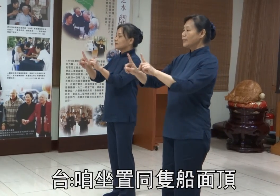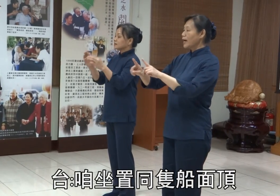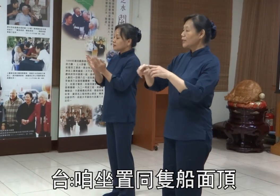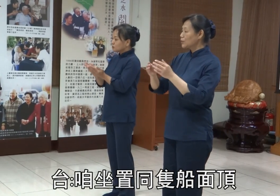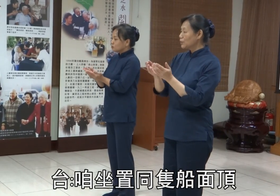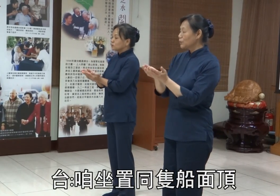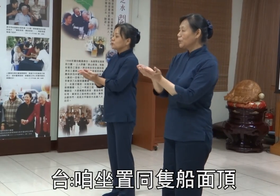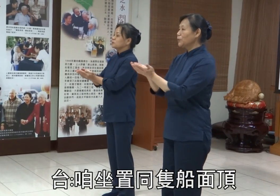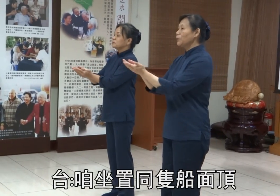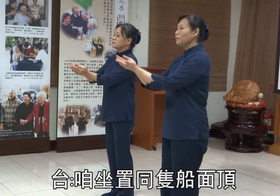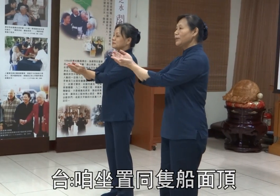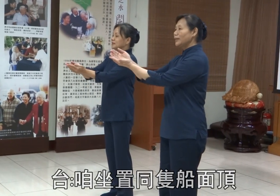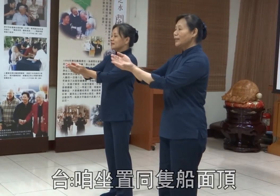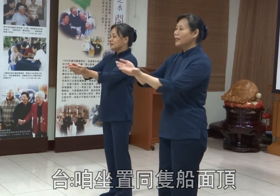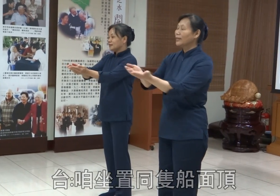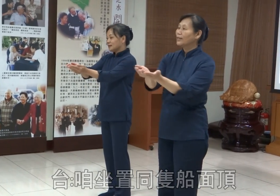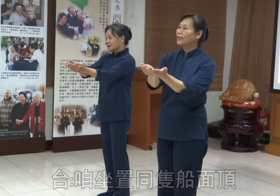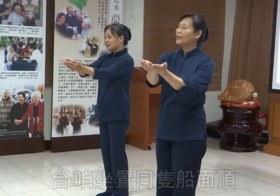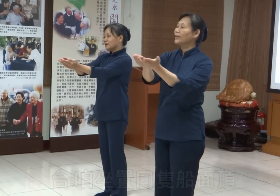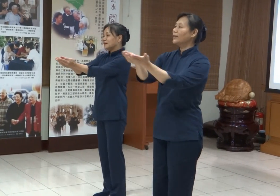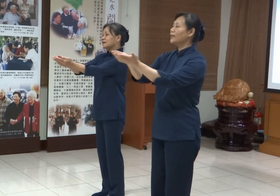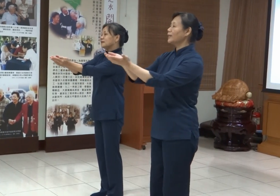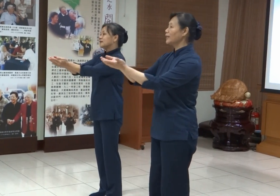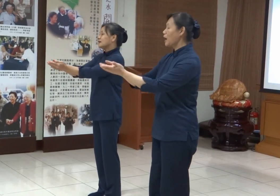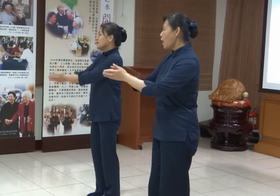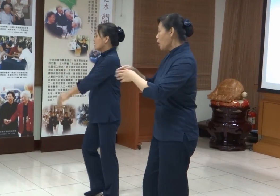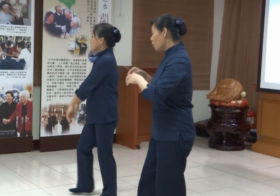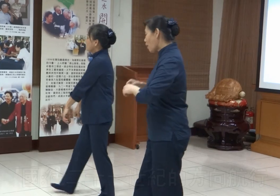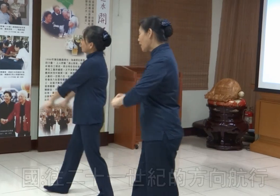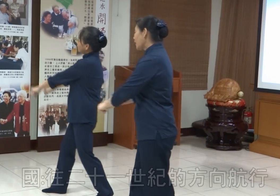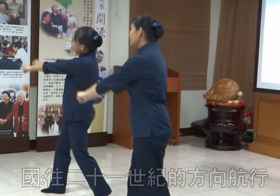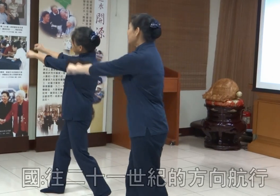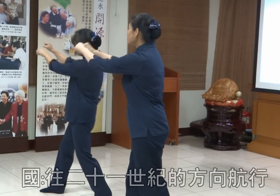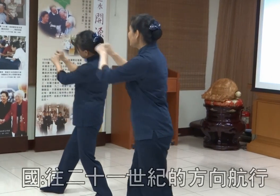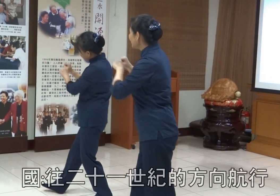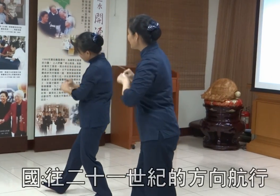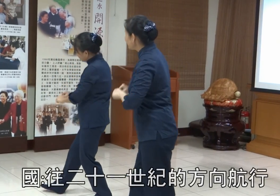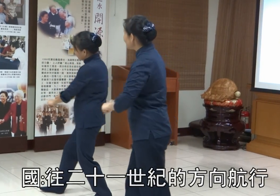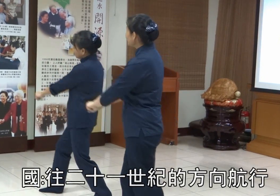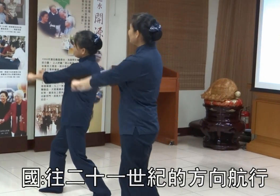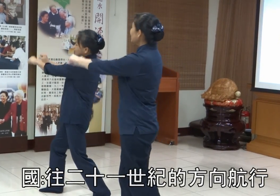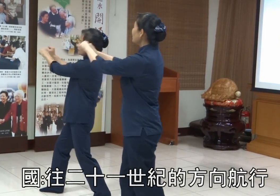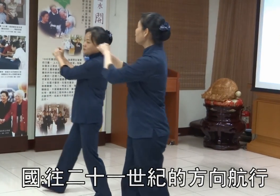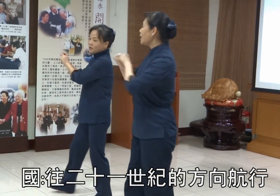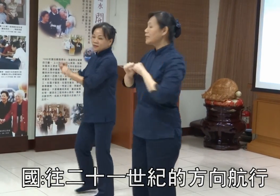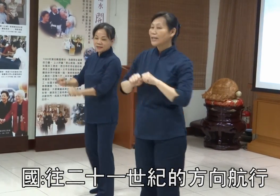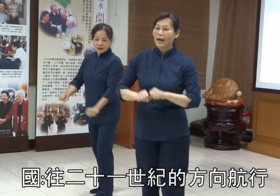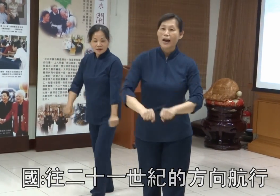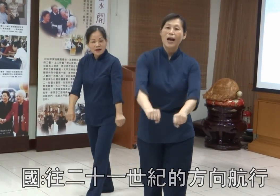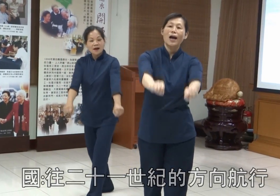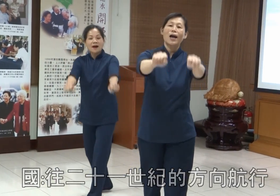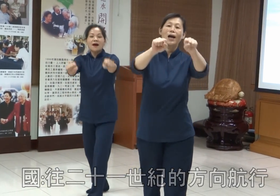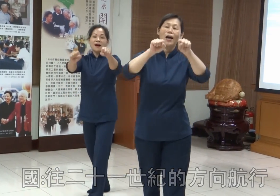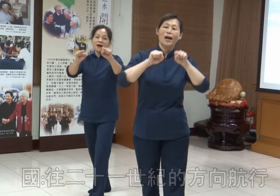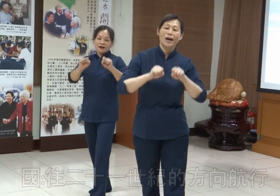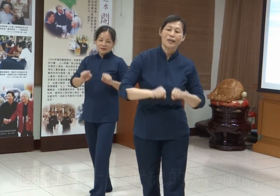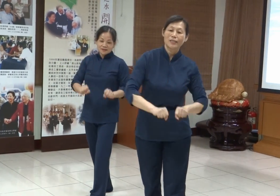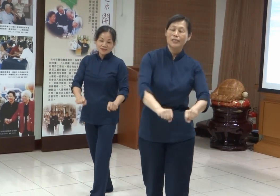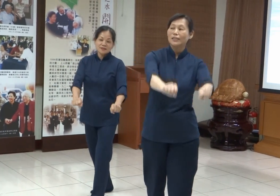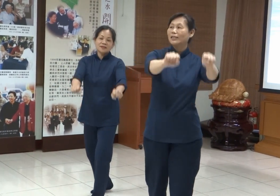刚家族名定，往二十一世纪的方向航